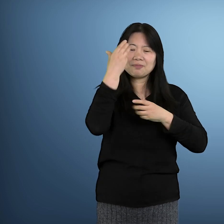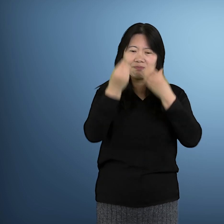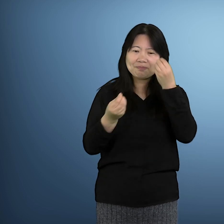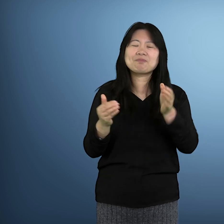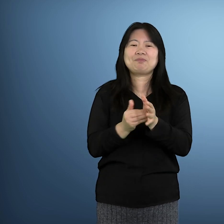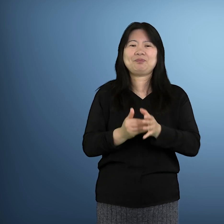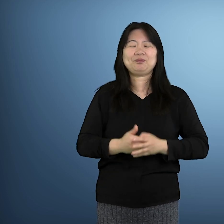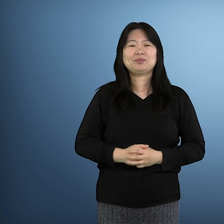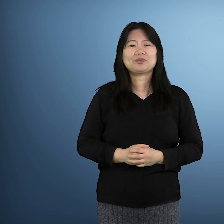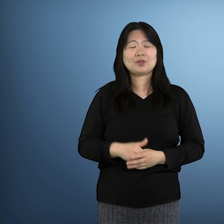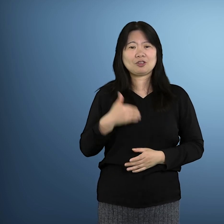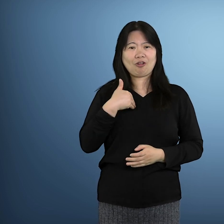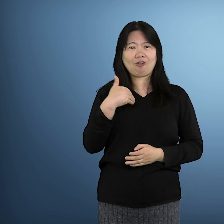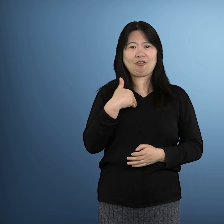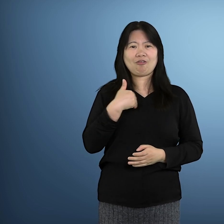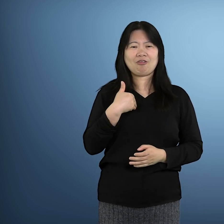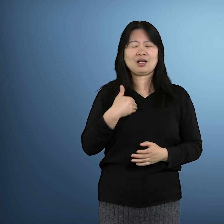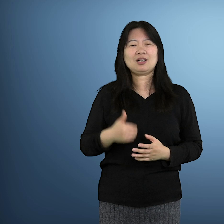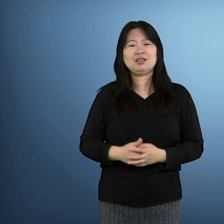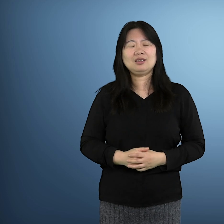보면서 저는